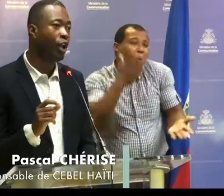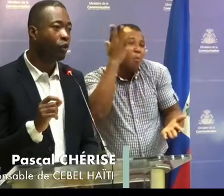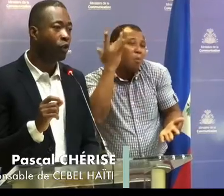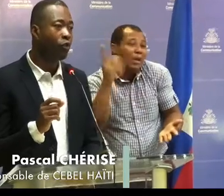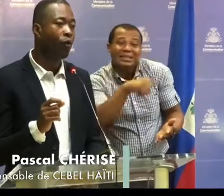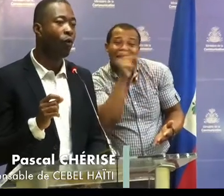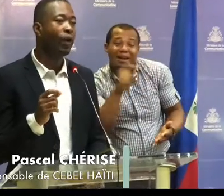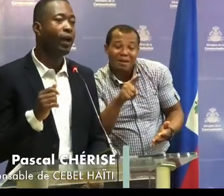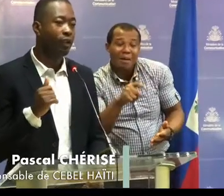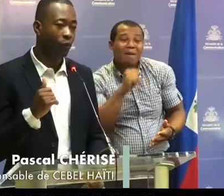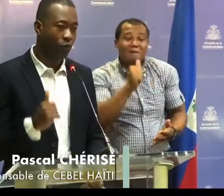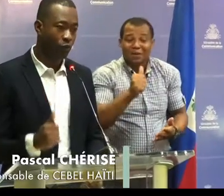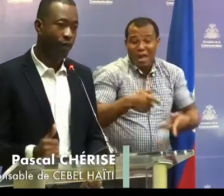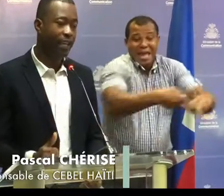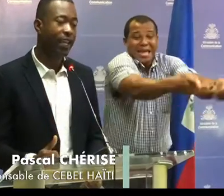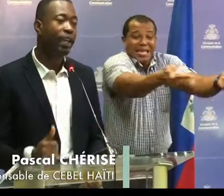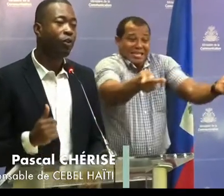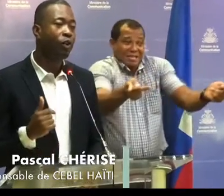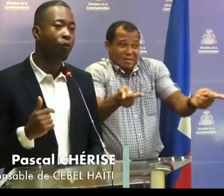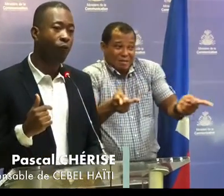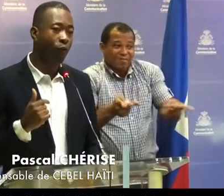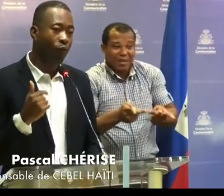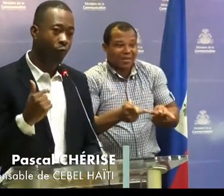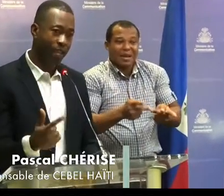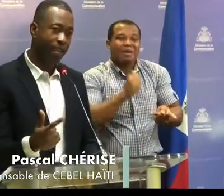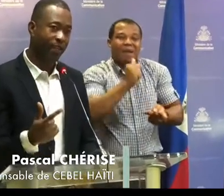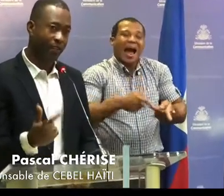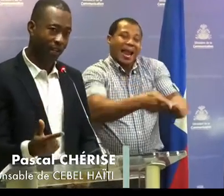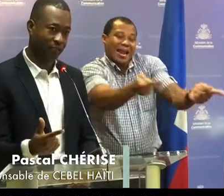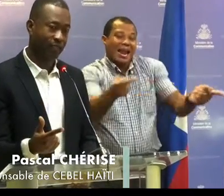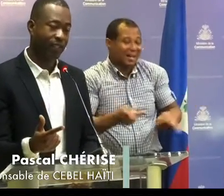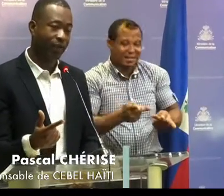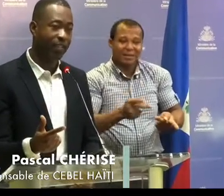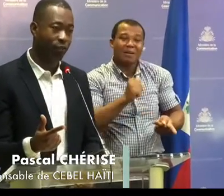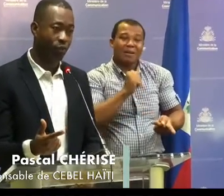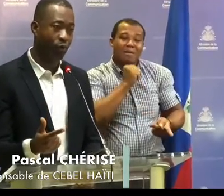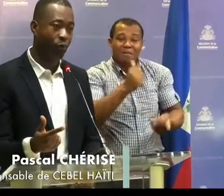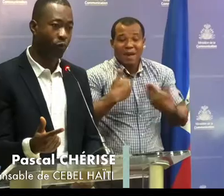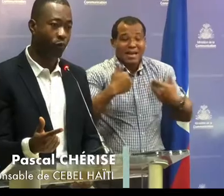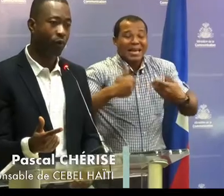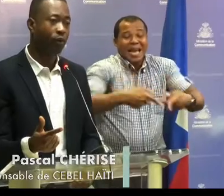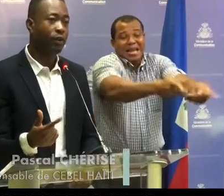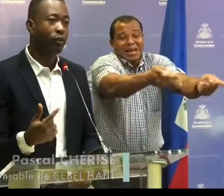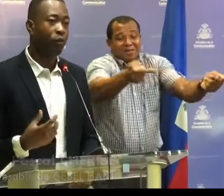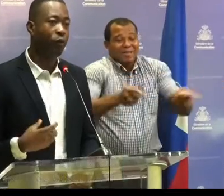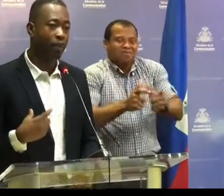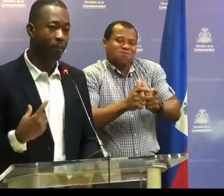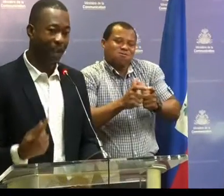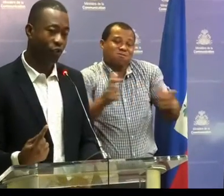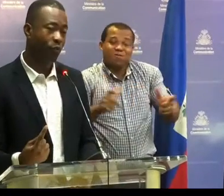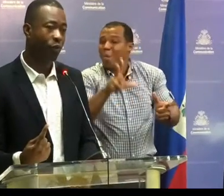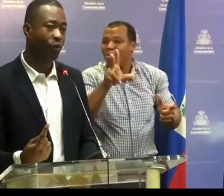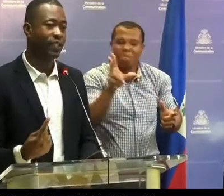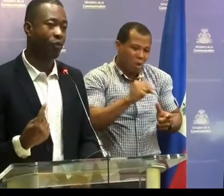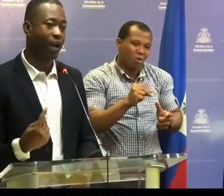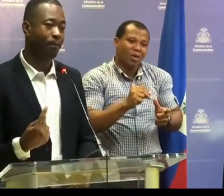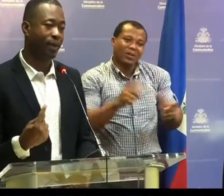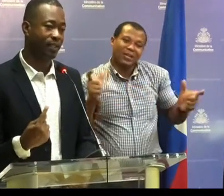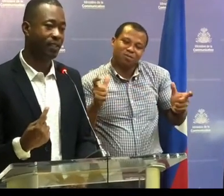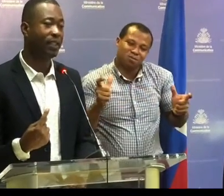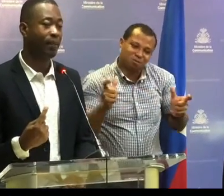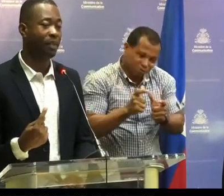personnes que nous sonnons, que nous voyons carte d'invitation pour eux, que nous voyons badge pour eux, c'est